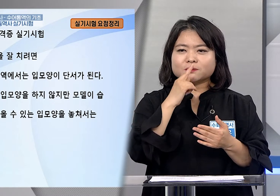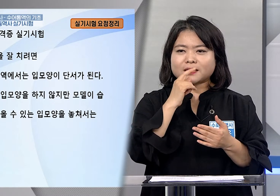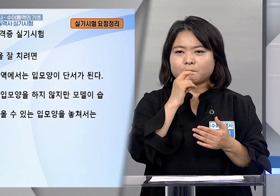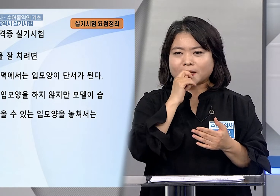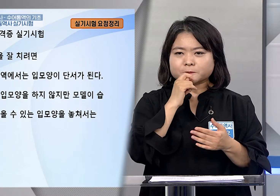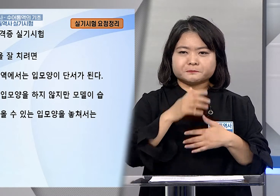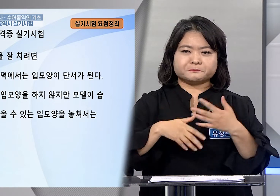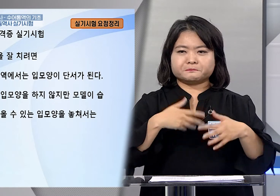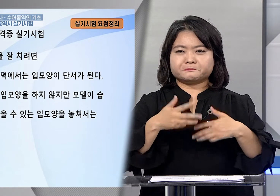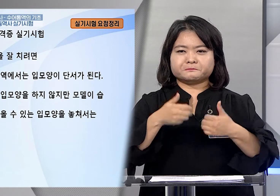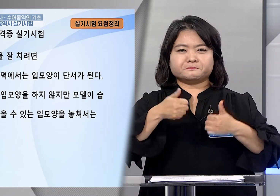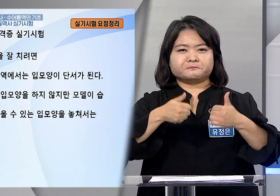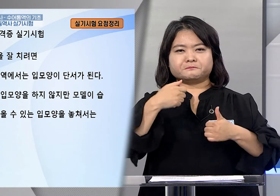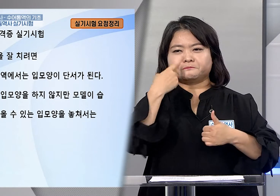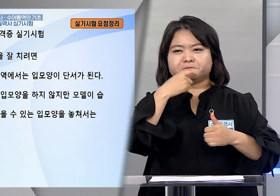딱